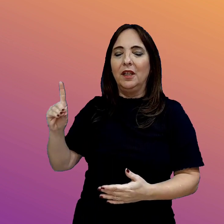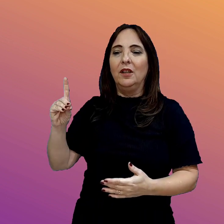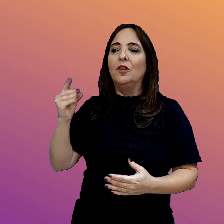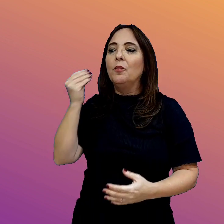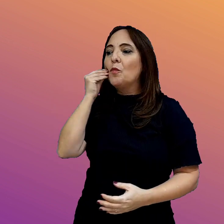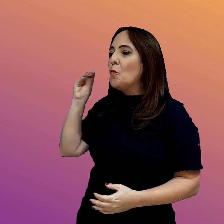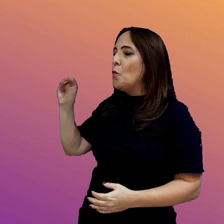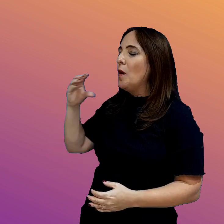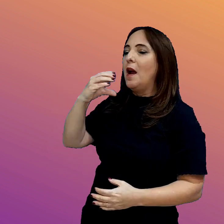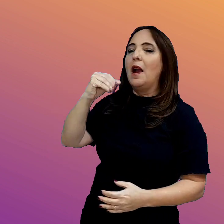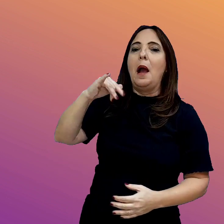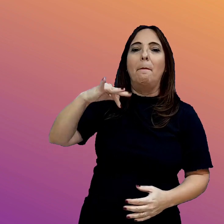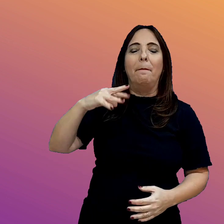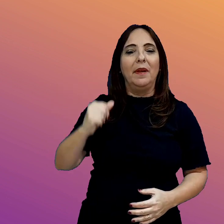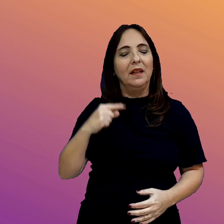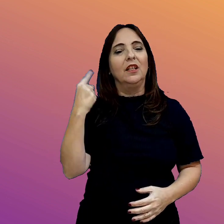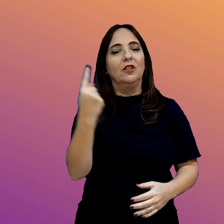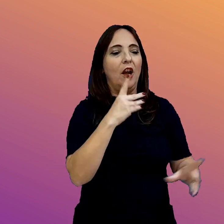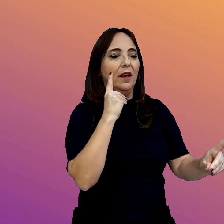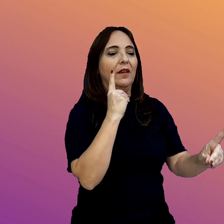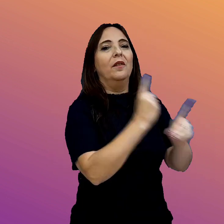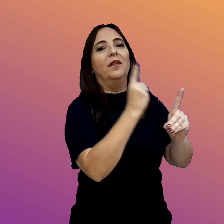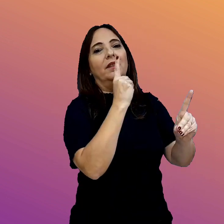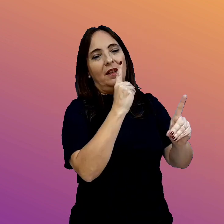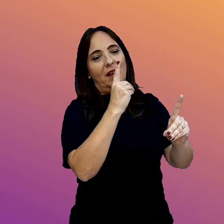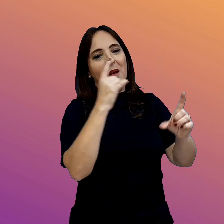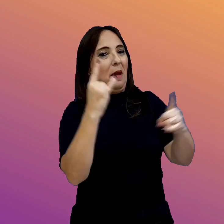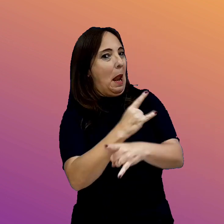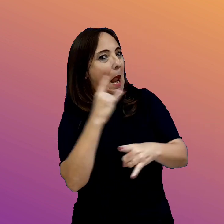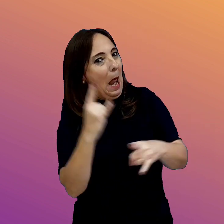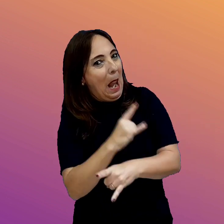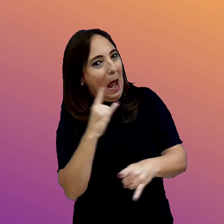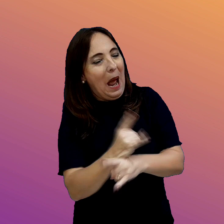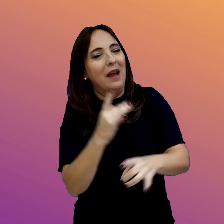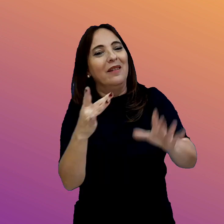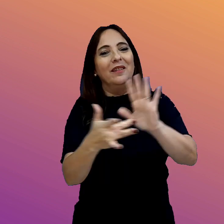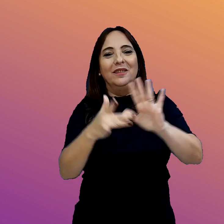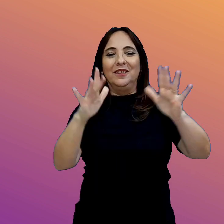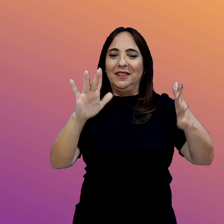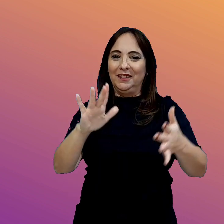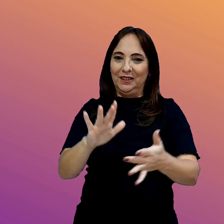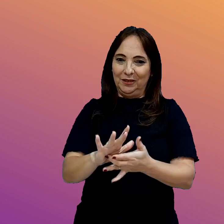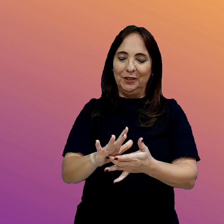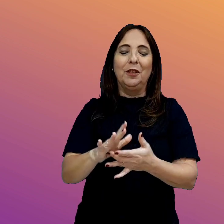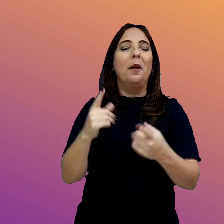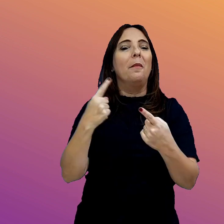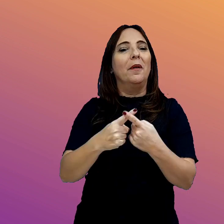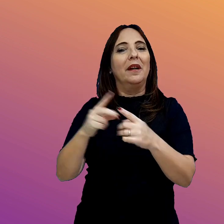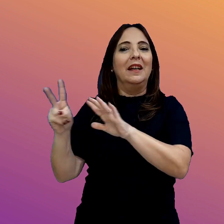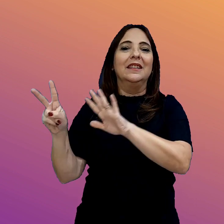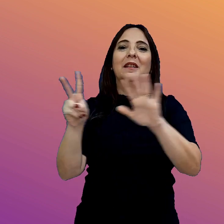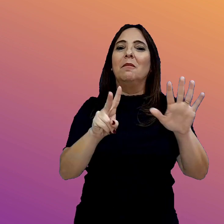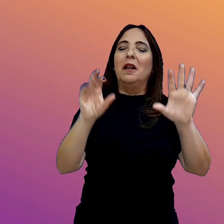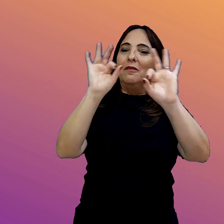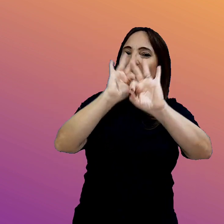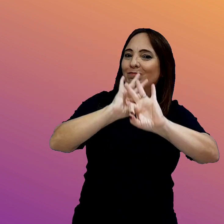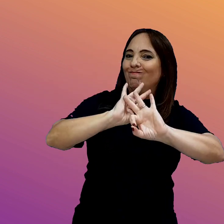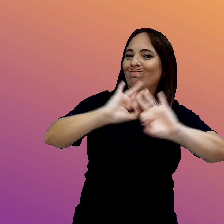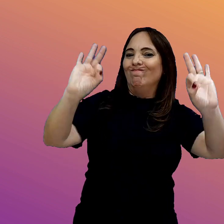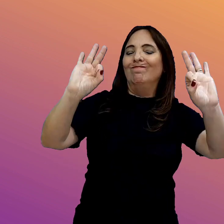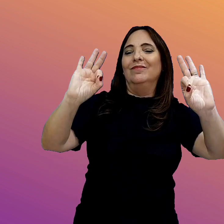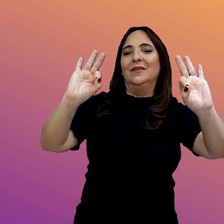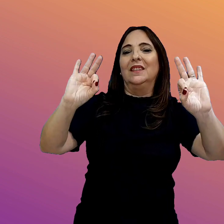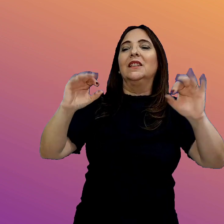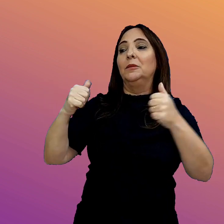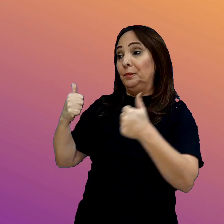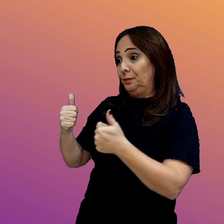se vê por aqui, pela live, por aí, porque essa semana promete, né, amiga? É isso aí. Beijo, povo